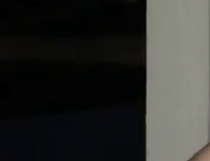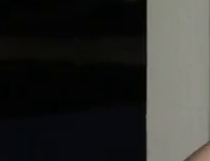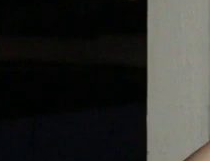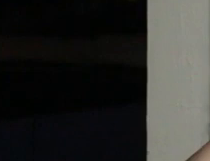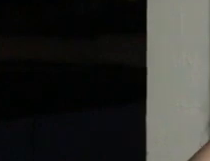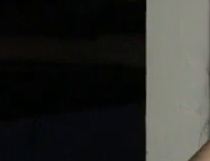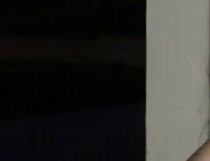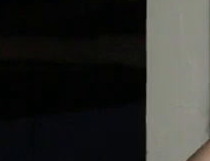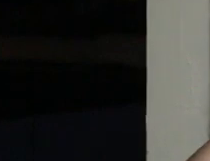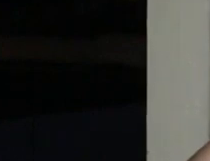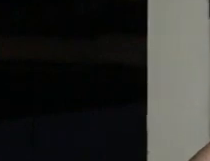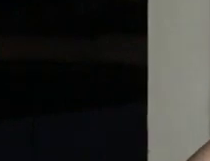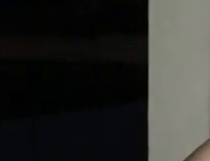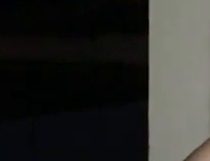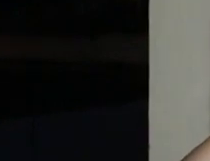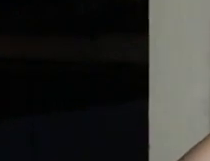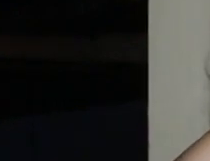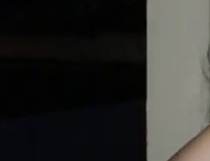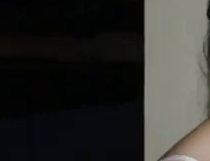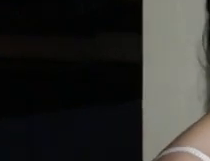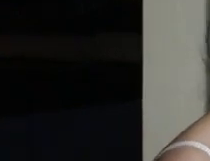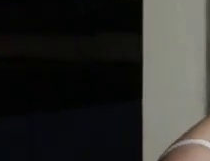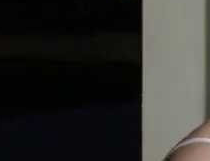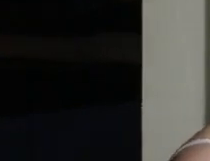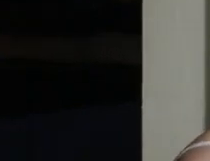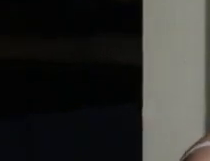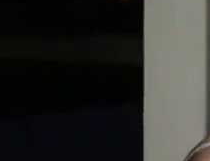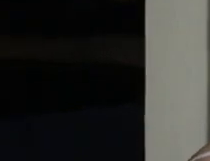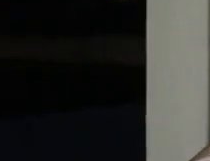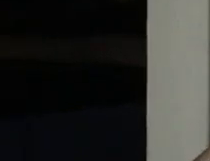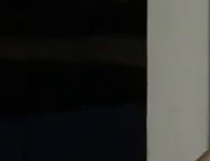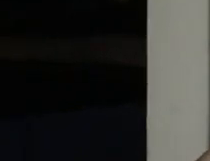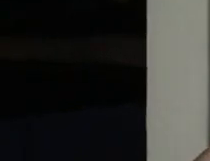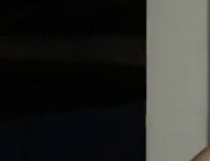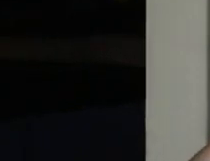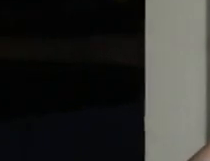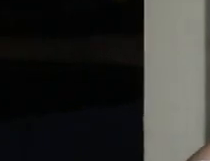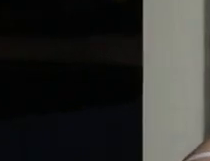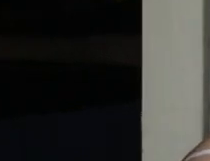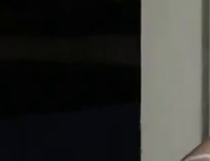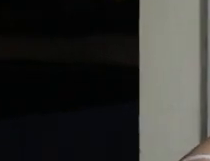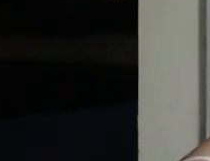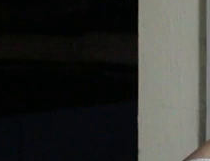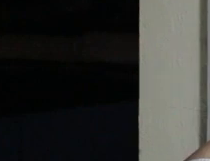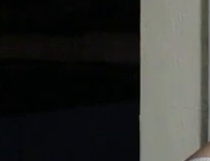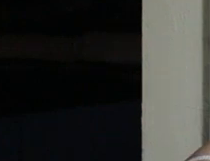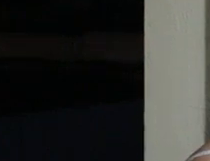alguns anos aí nessa discussão se vai sair um projeto de restauro, não vai, até agora esse projeto